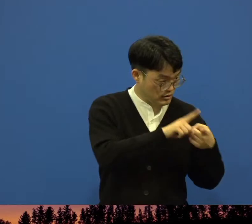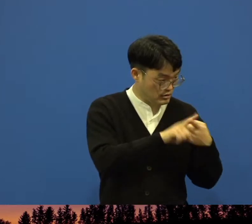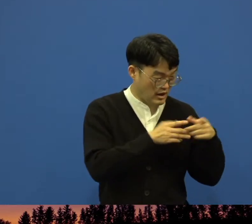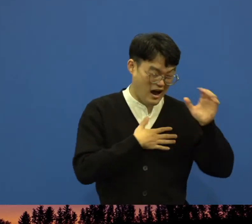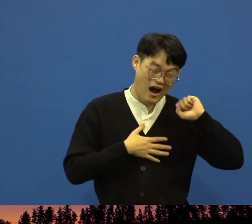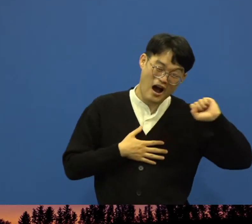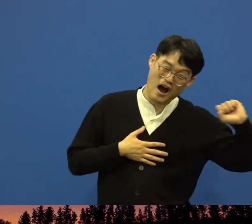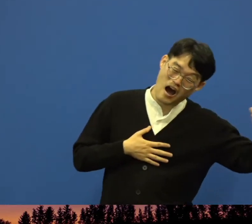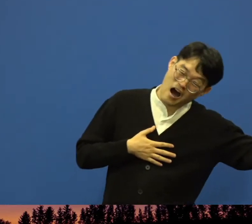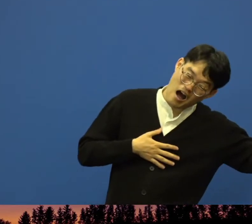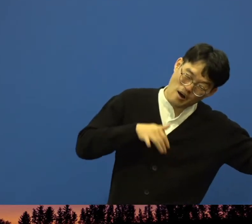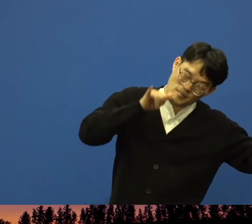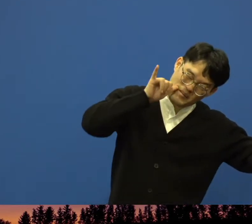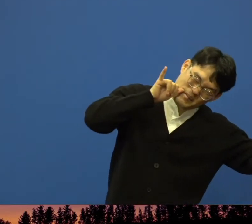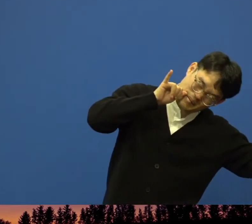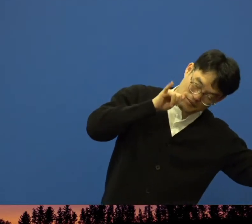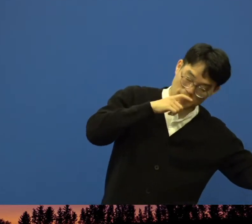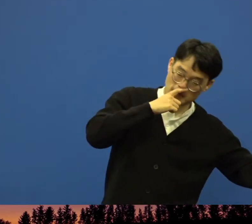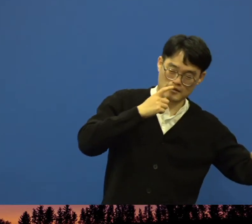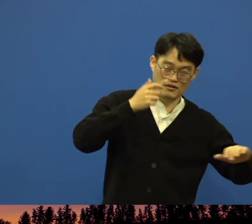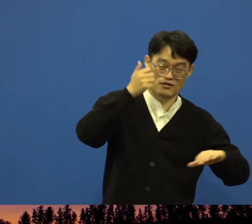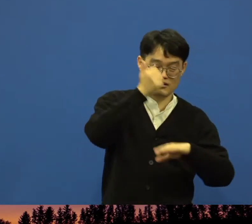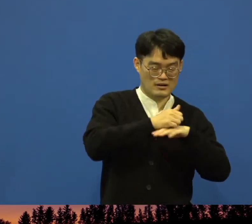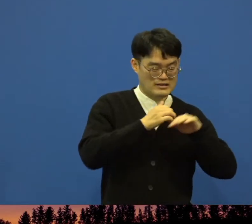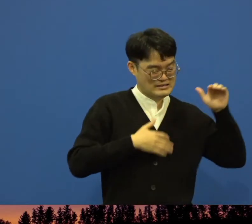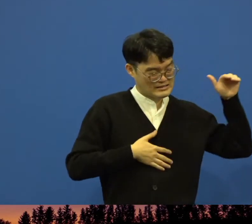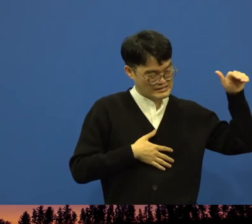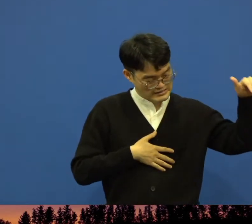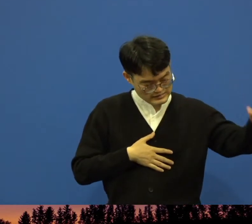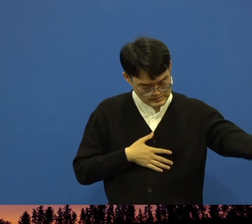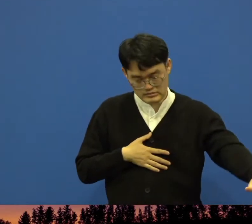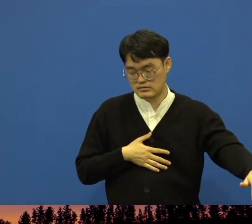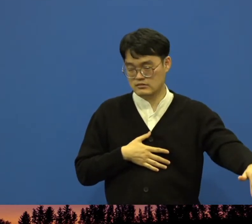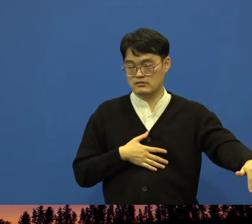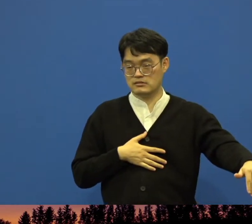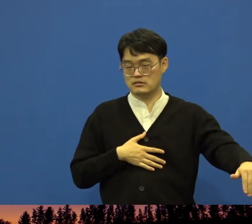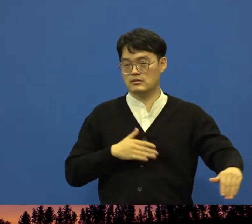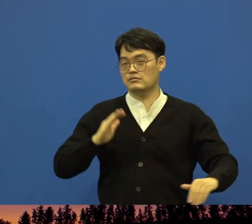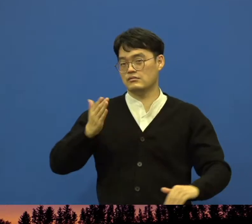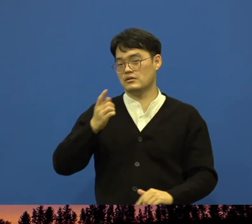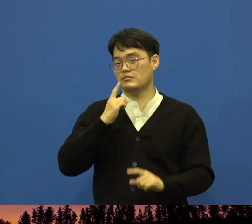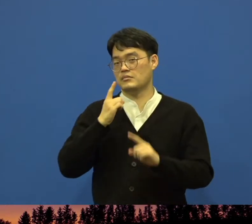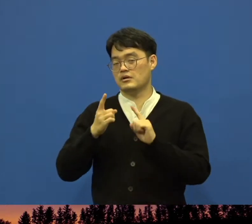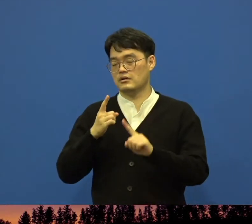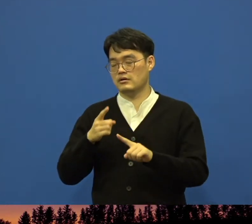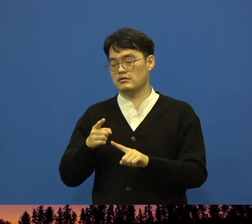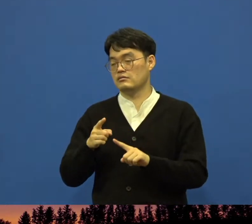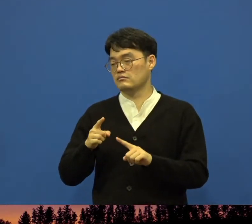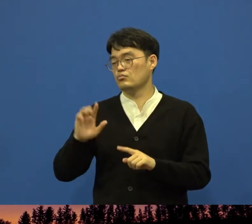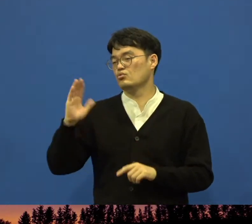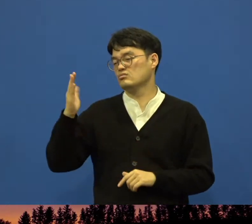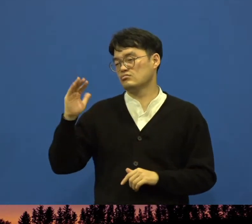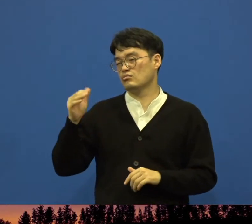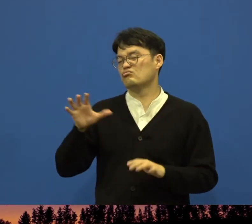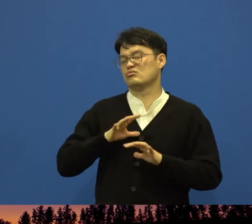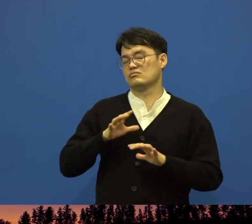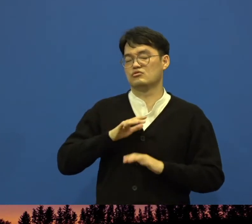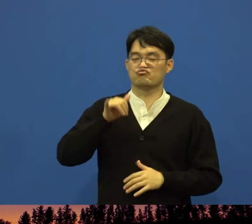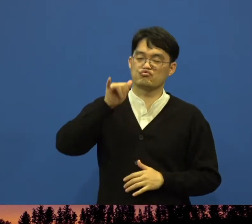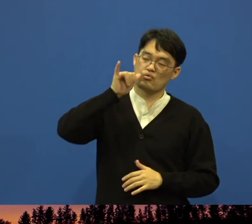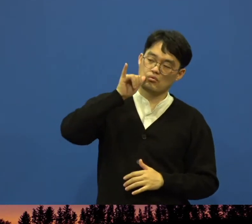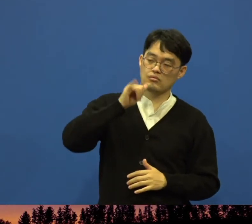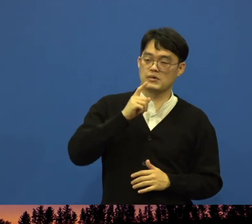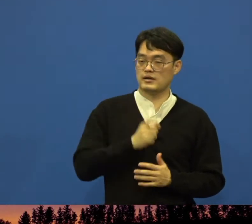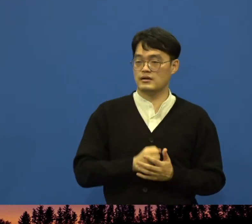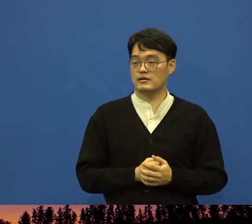끌려가는 겁니다. 그래서 끝없는 바닥으로 이제 떨어지게 되는 거죠. 요즘 가장 무서운 거잖아요. 그래서